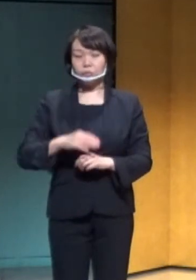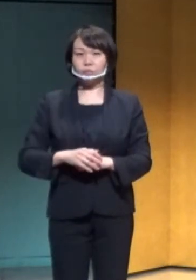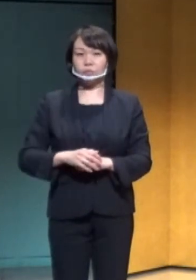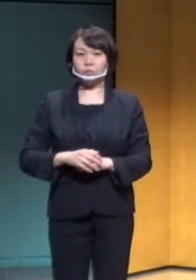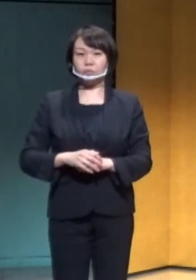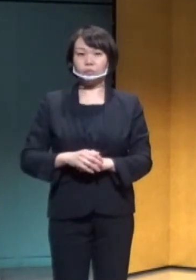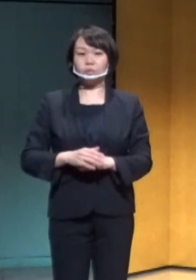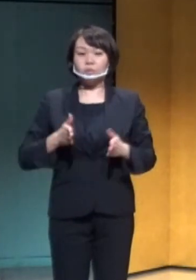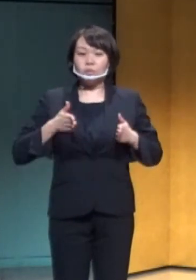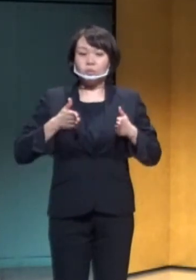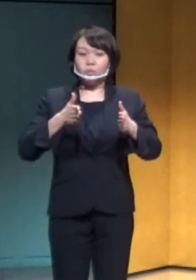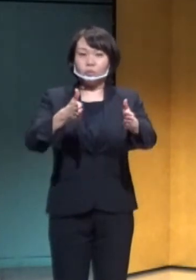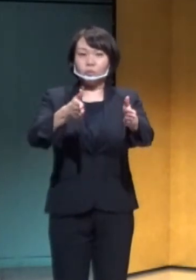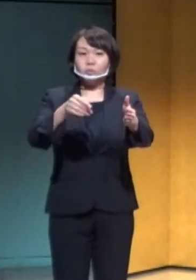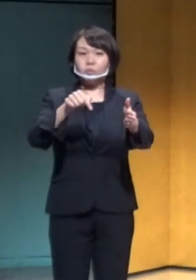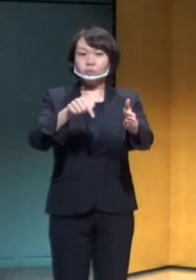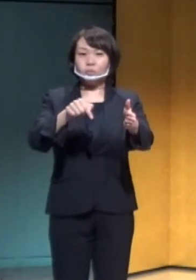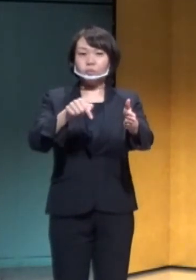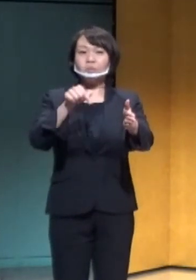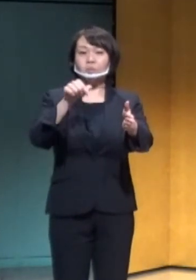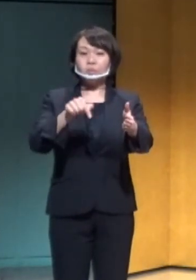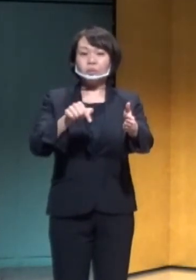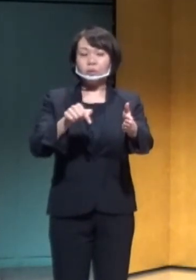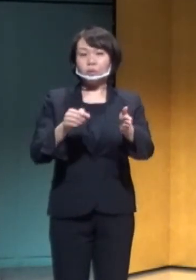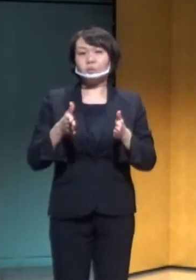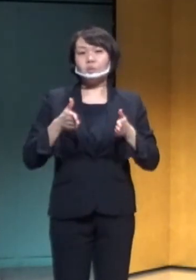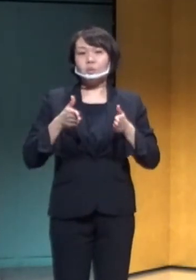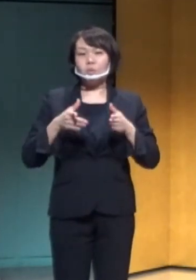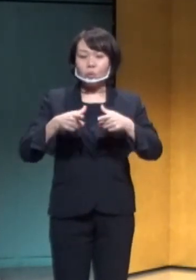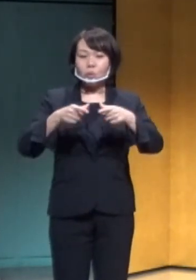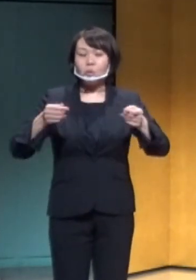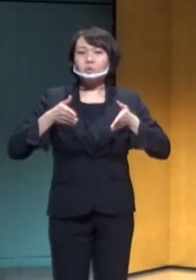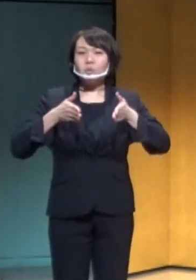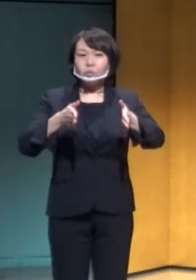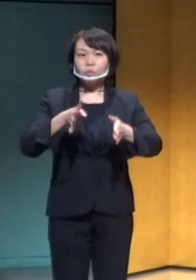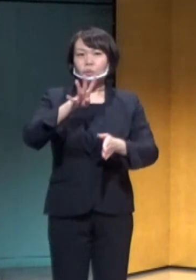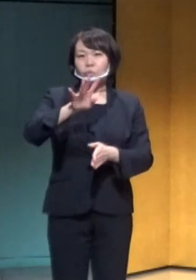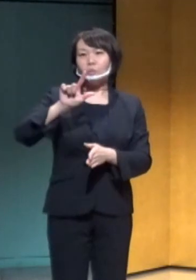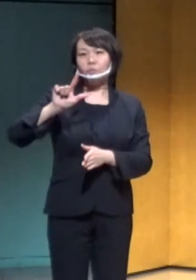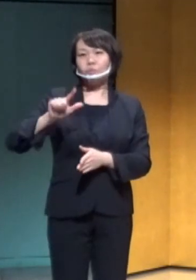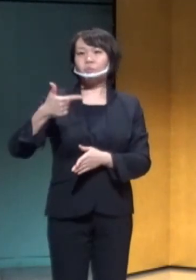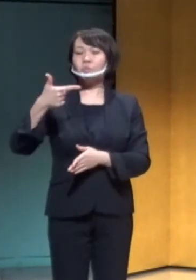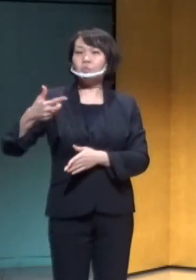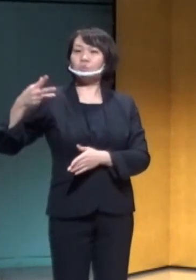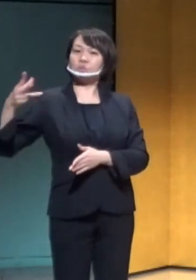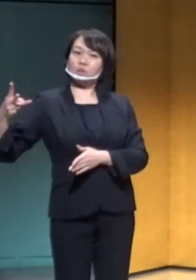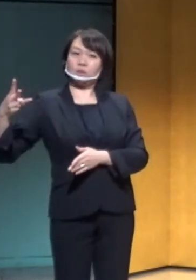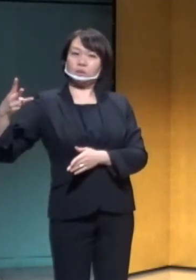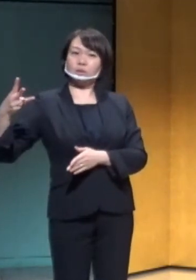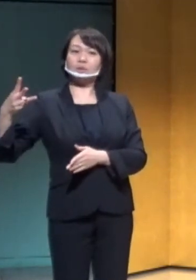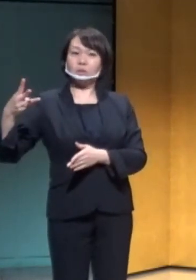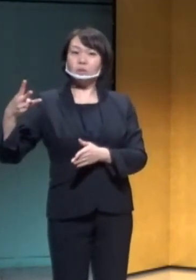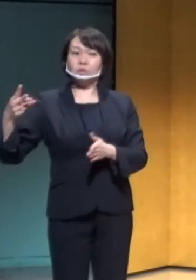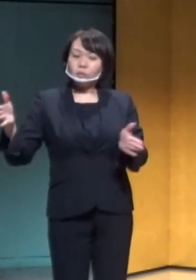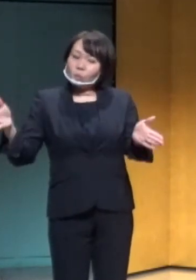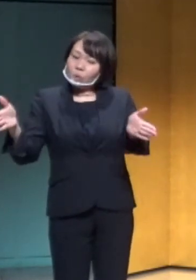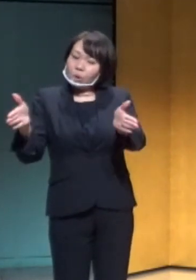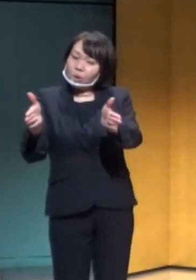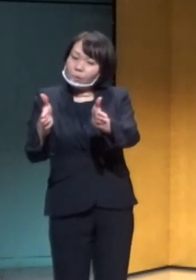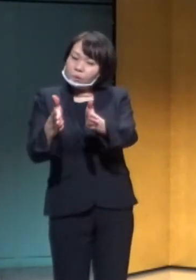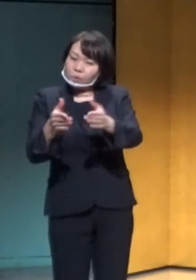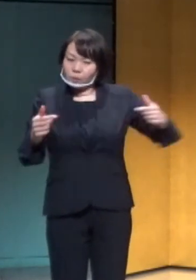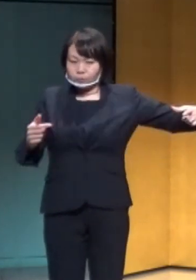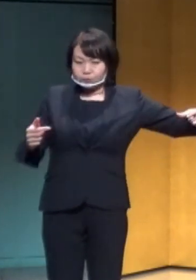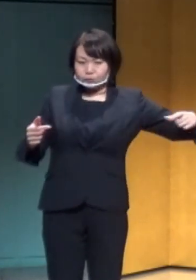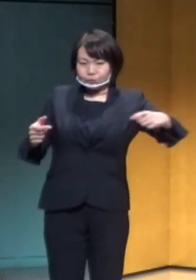スが国道463号線、浦和所沢バイパスとちょうど合流するところに大